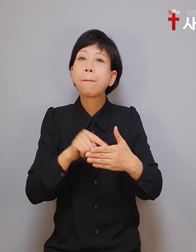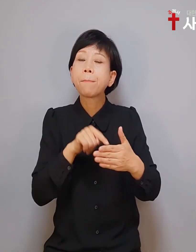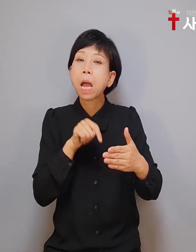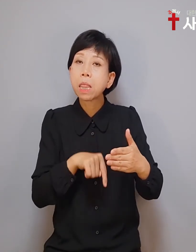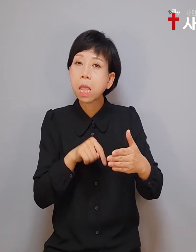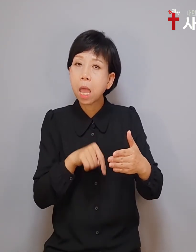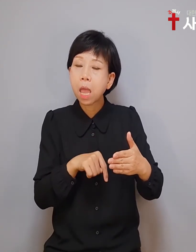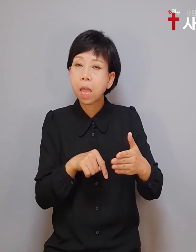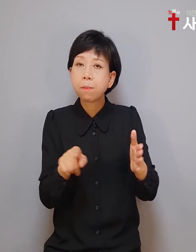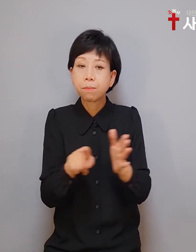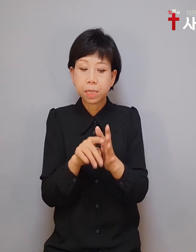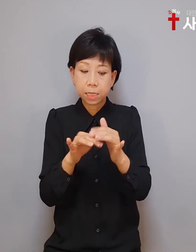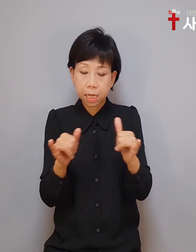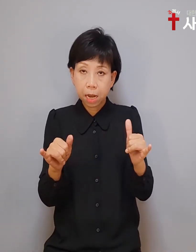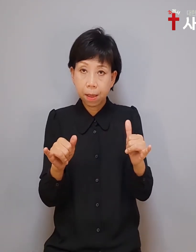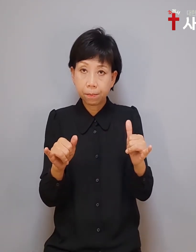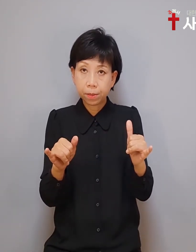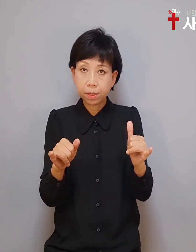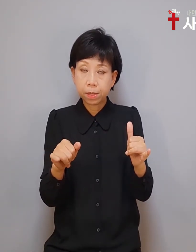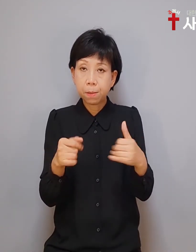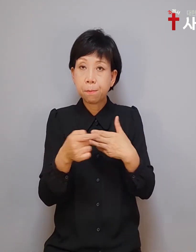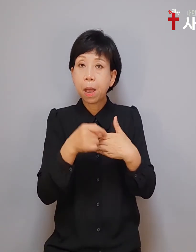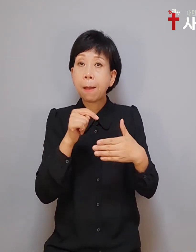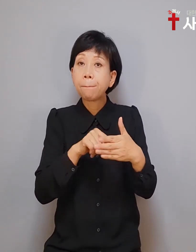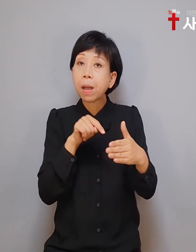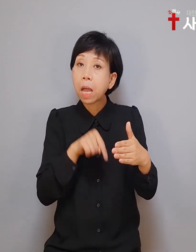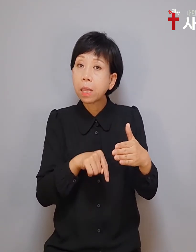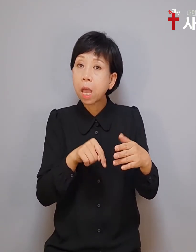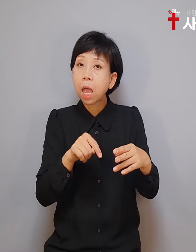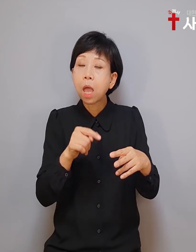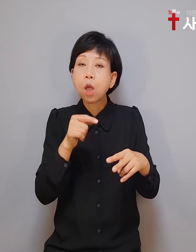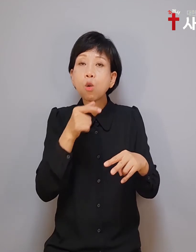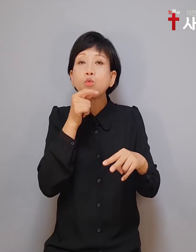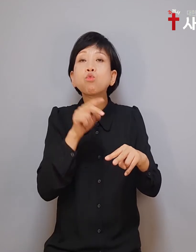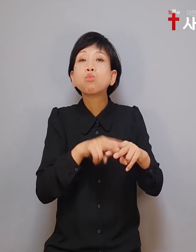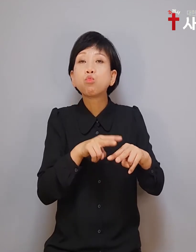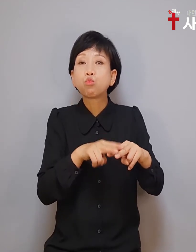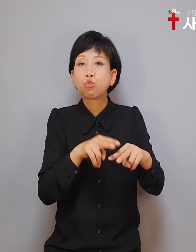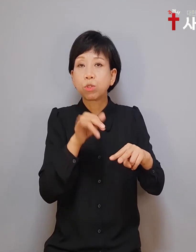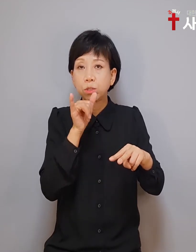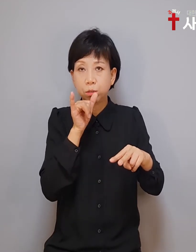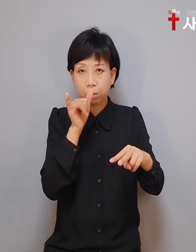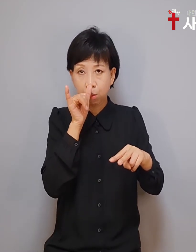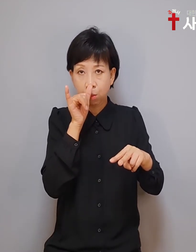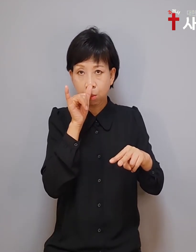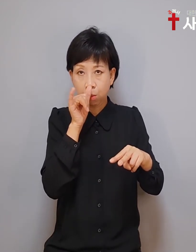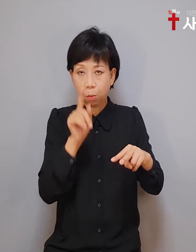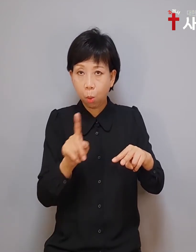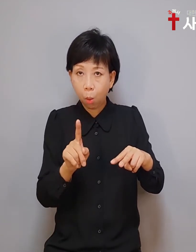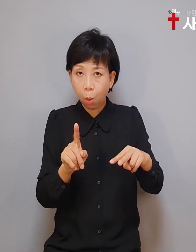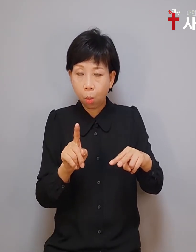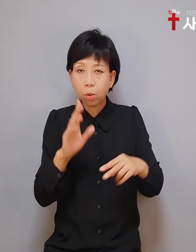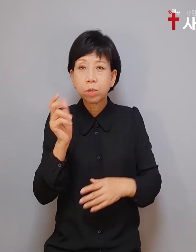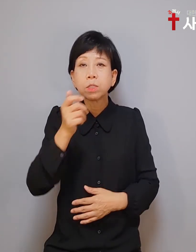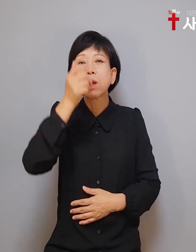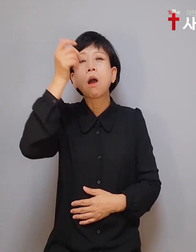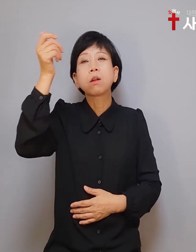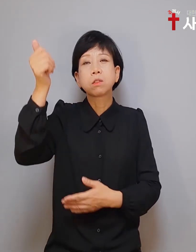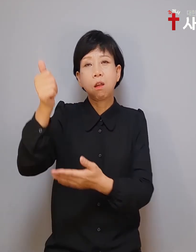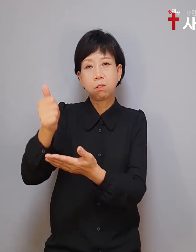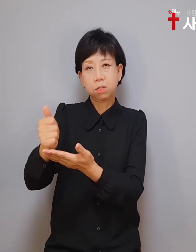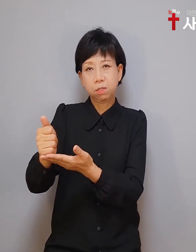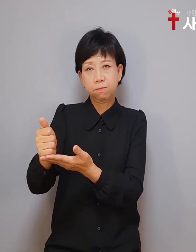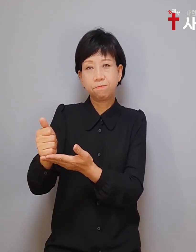자들의 마음속엔 우물이 있어요. 성령께서 우리 마음속에 거하시기 때문입니다. 하지만 오직 하나님의 길을